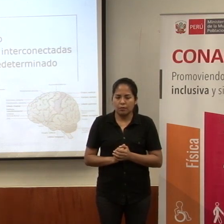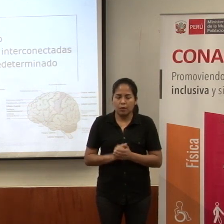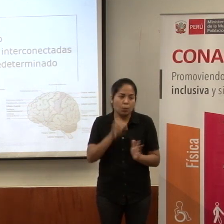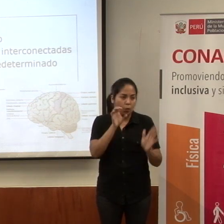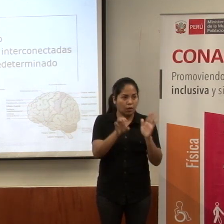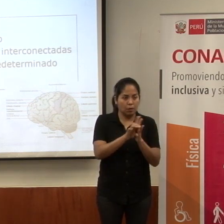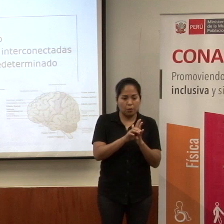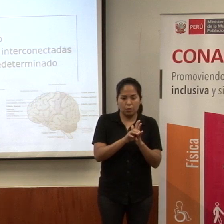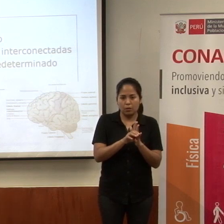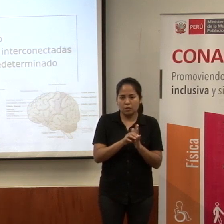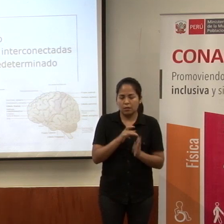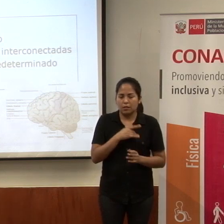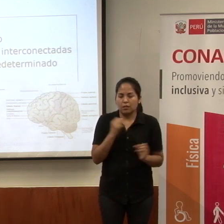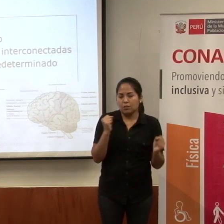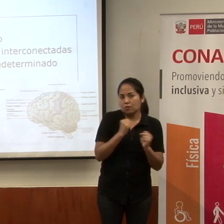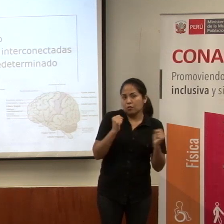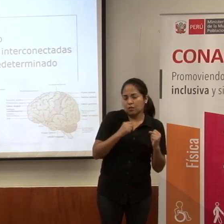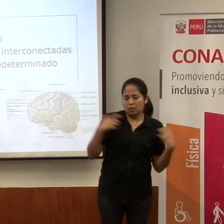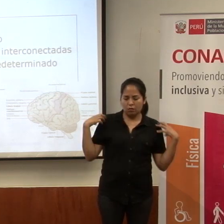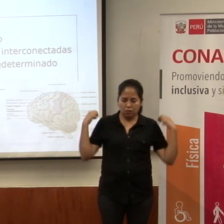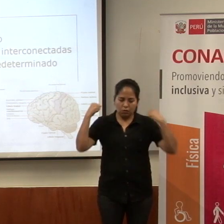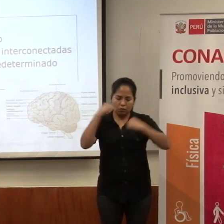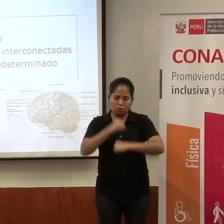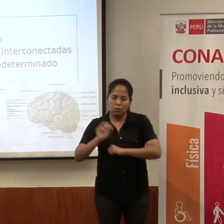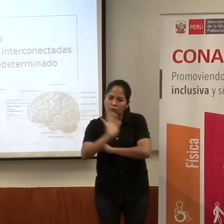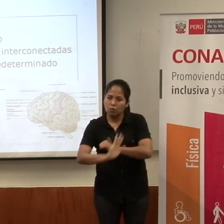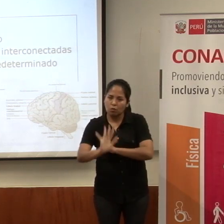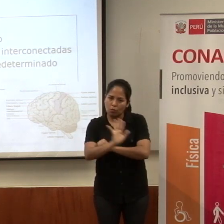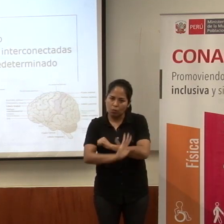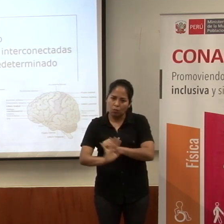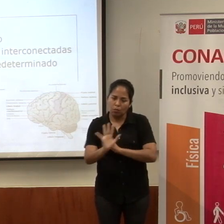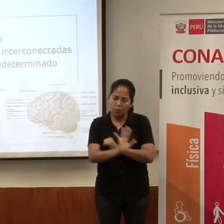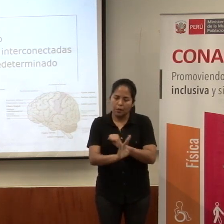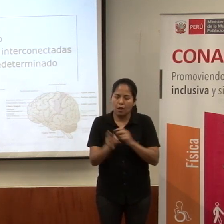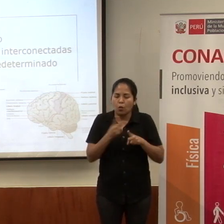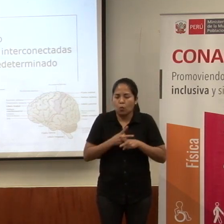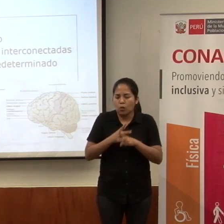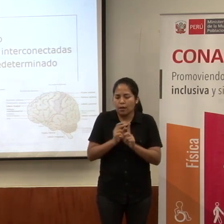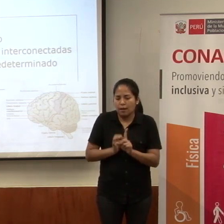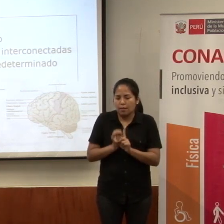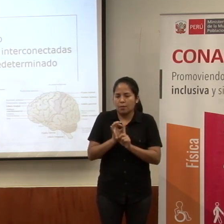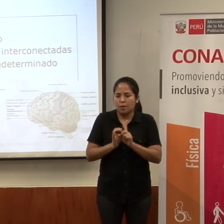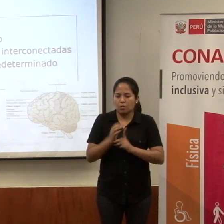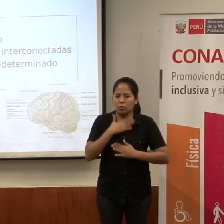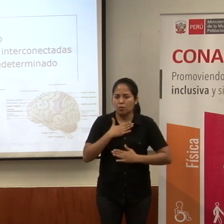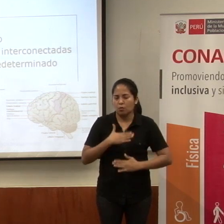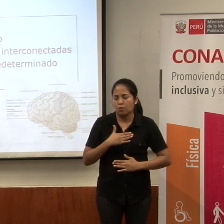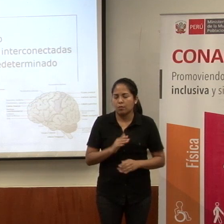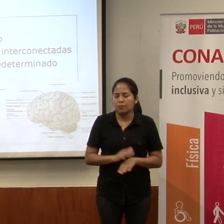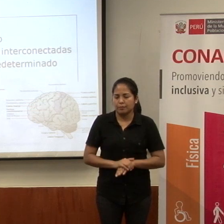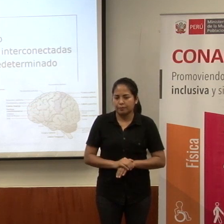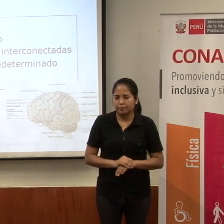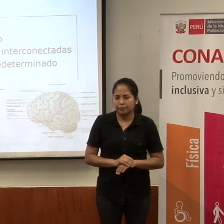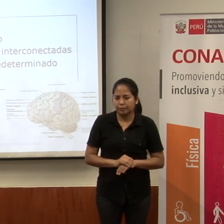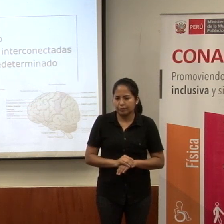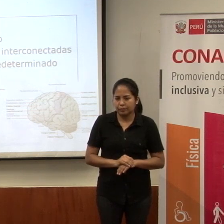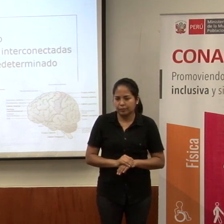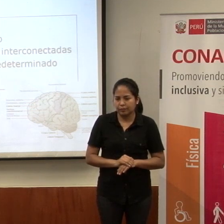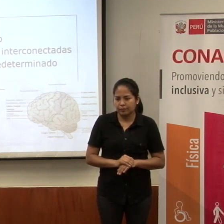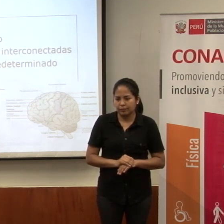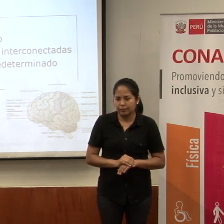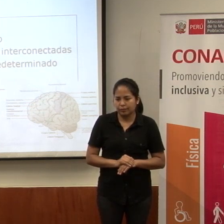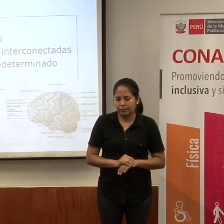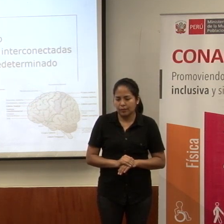hay una disarmonía con el medio para poder lograr tener esa temperatura. Eso se llama el centro de control de la temperatura. Y